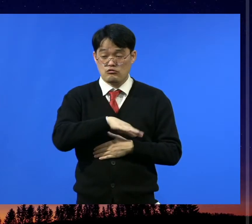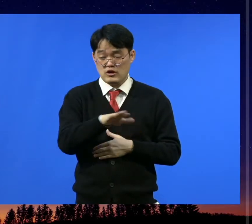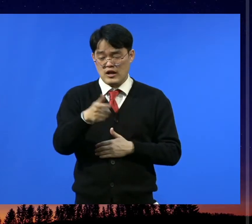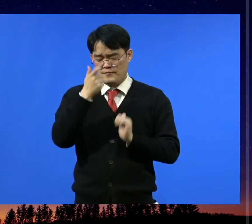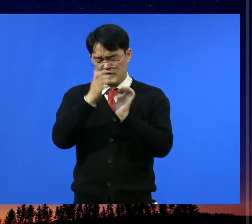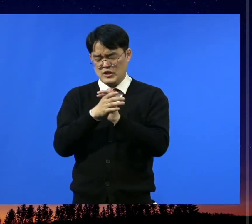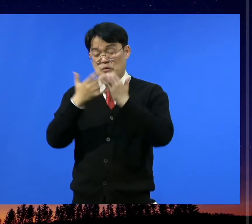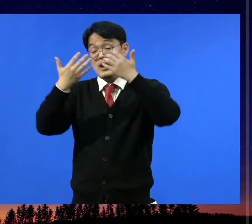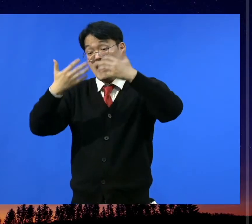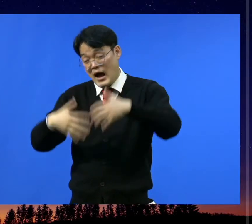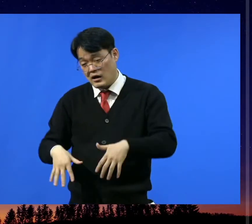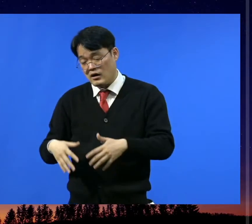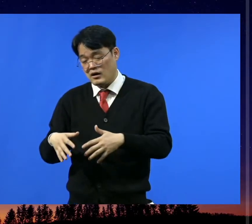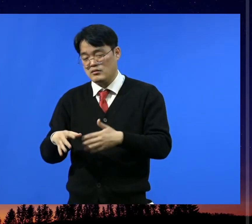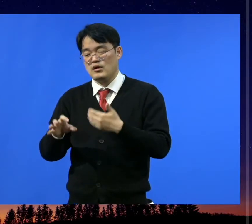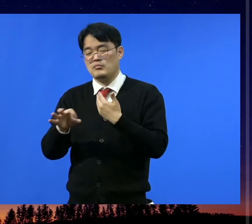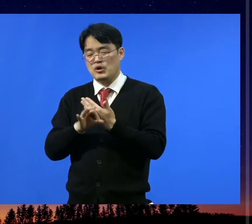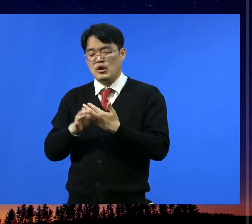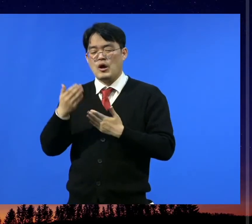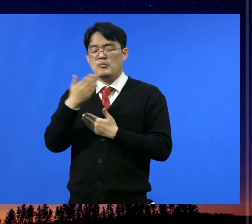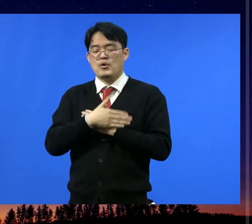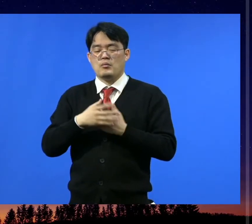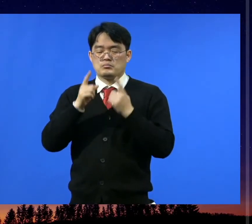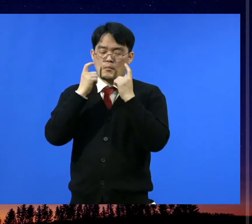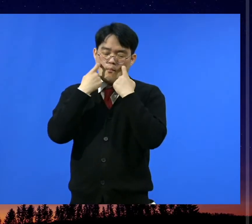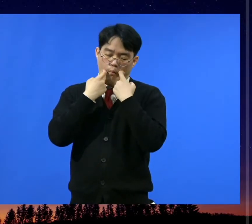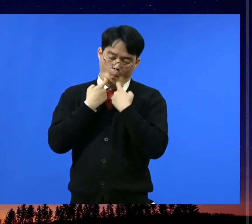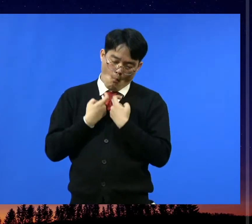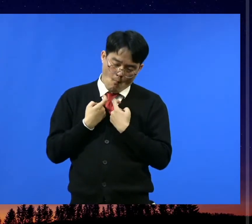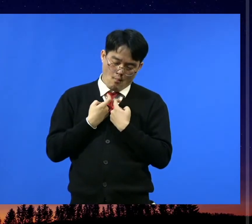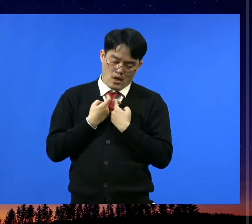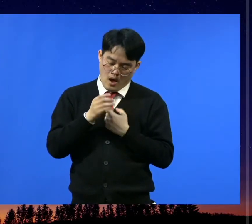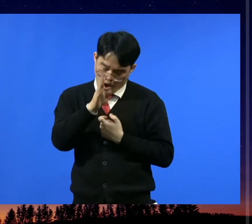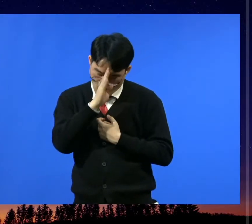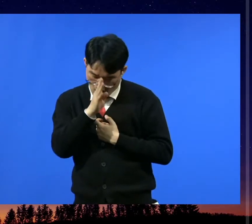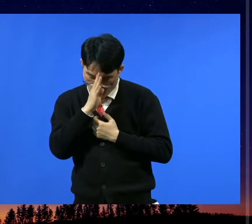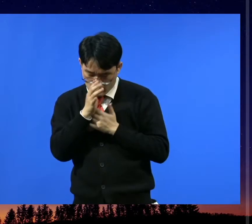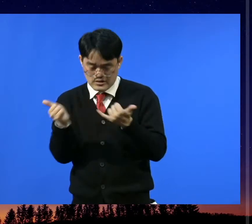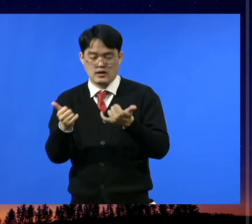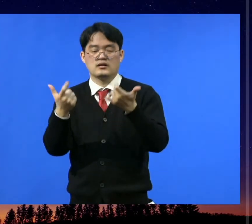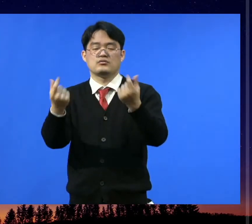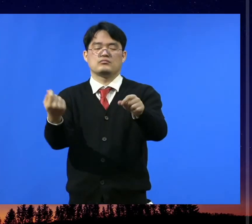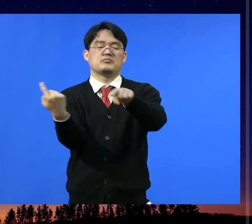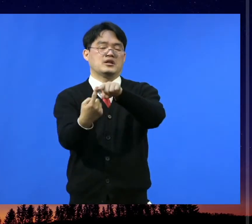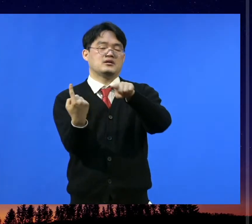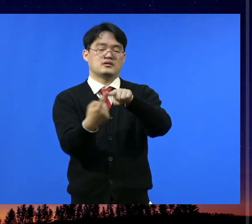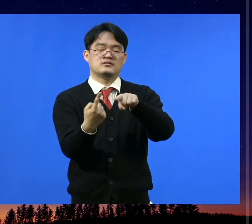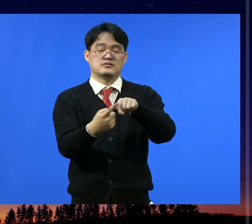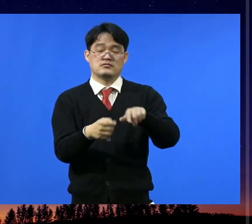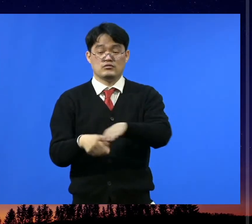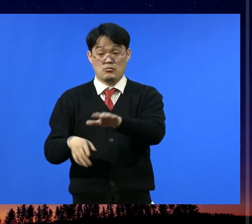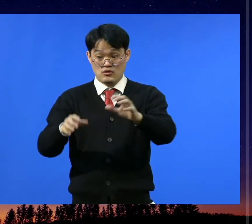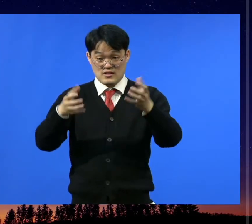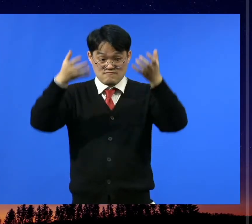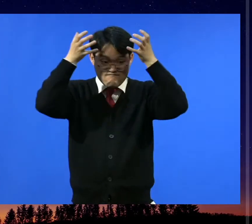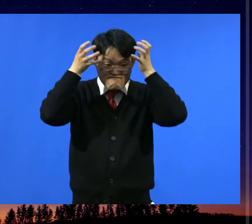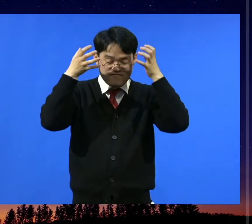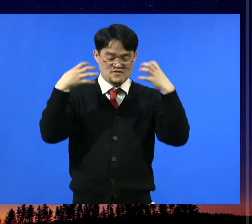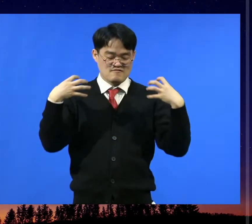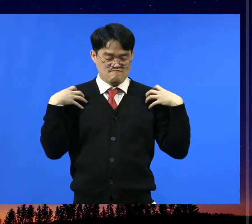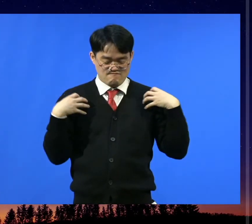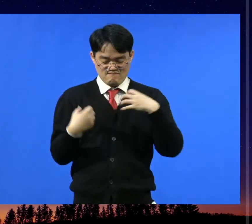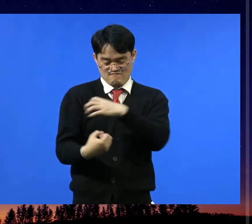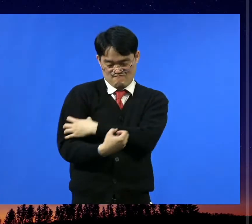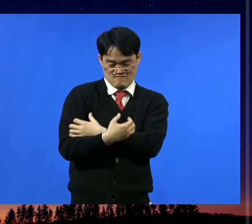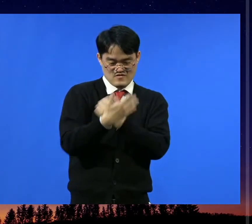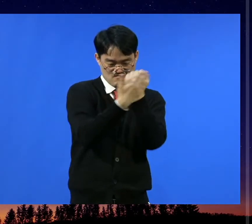없어요. 우리가 가지고 있는 모든 것들이 다 전신갑주도 의미가 없어요. 쓸모가 없어져요. 가장